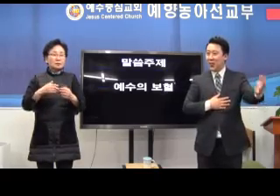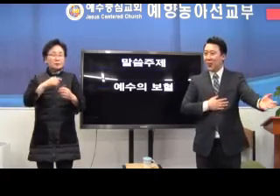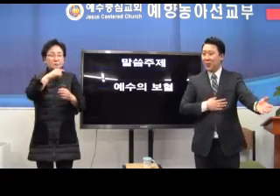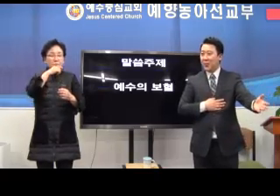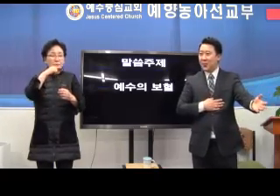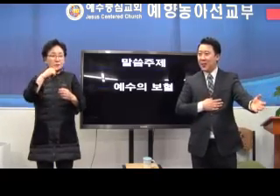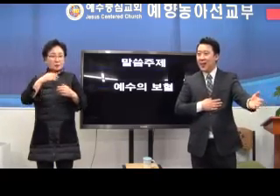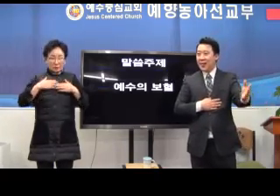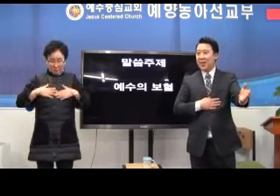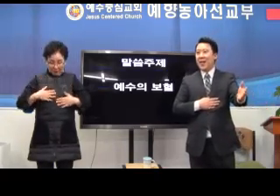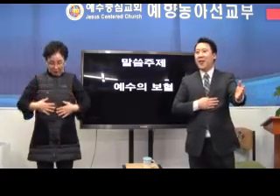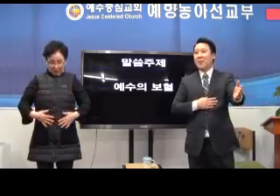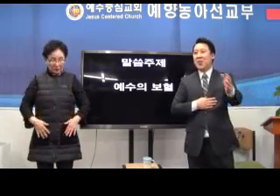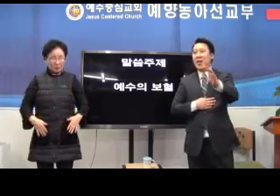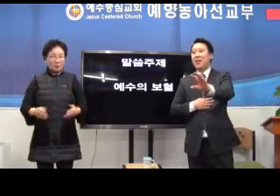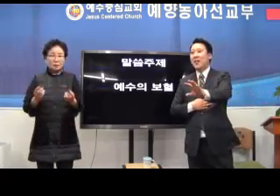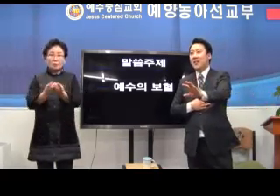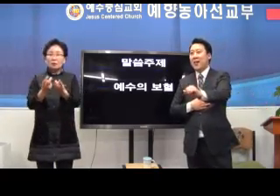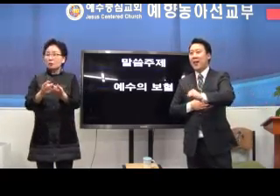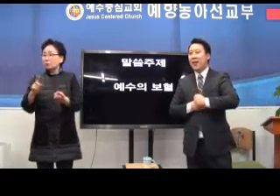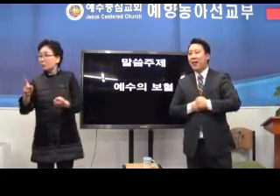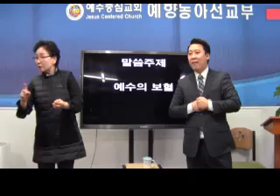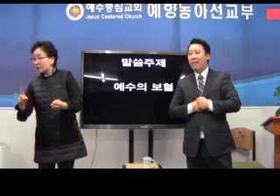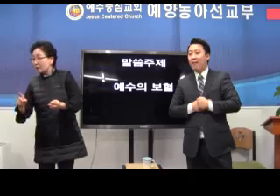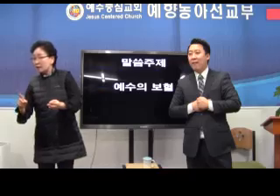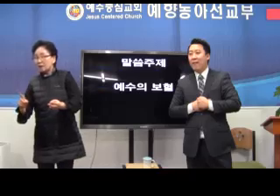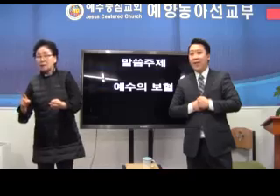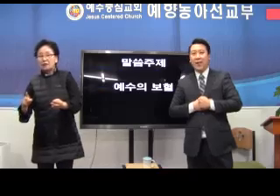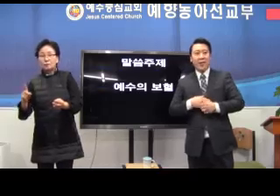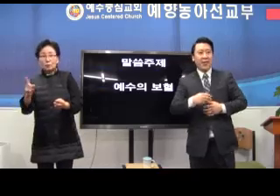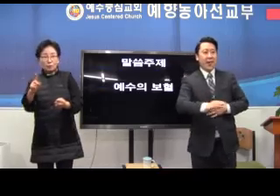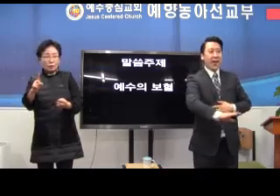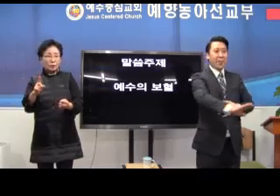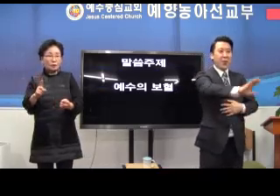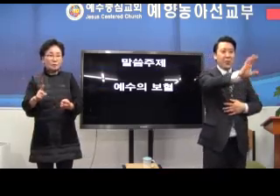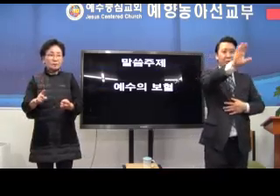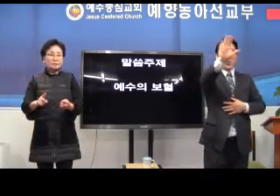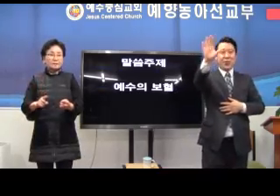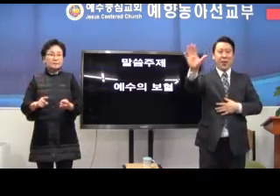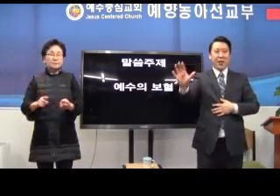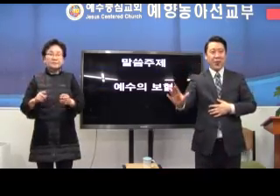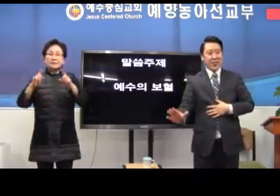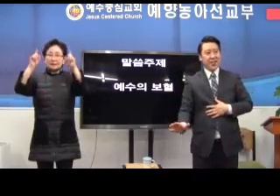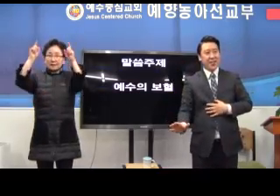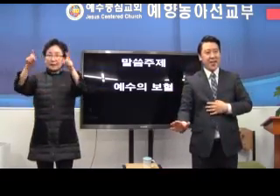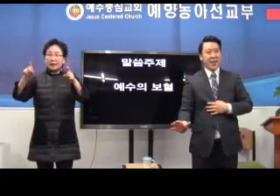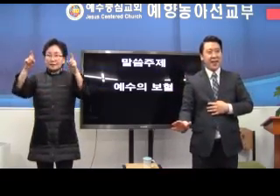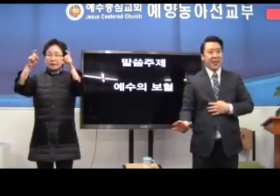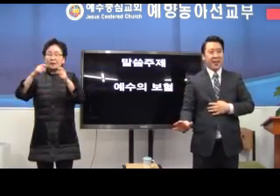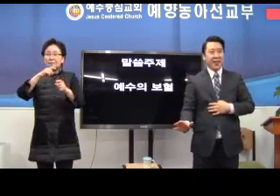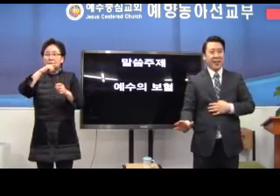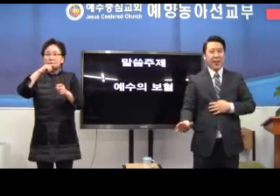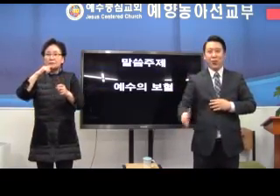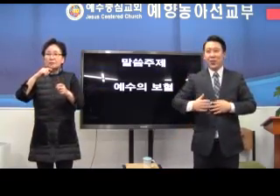이때처럼. 이때 하나님이 재앙을 내릴 때 양의 피를 문설주에 바르라고 하셨는데